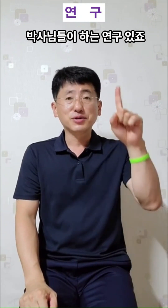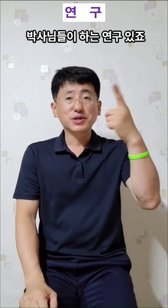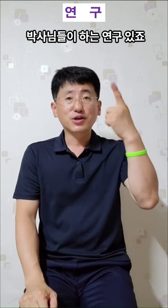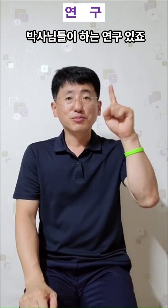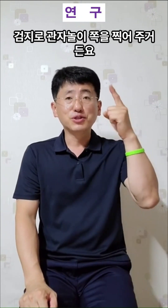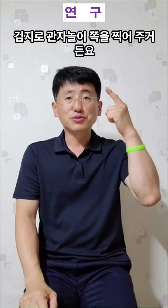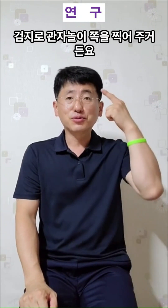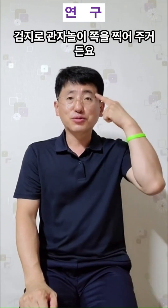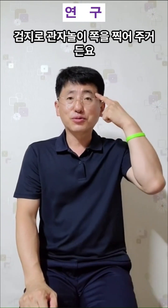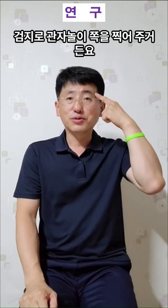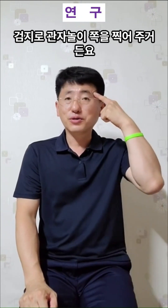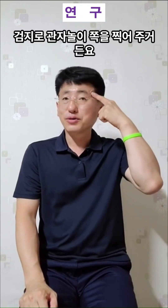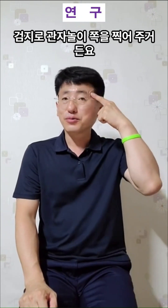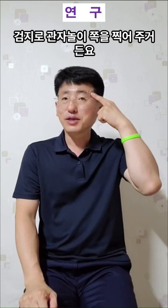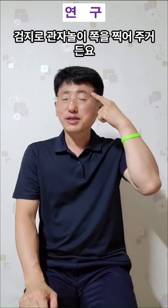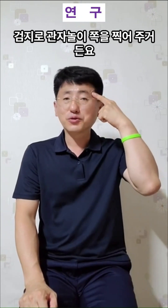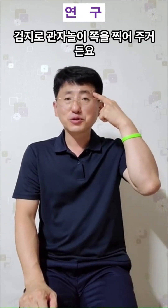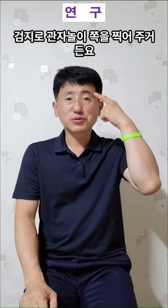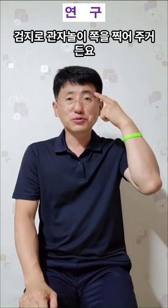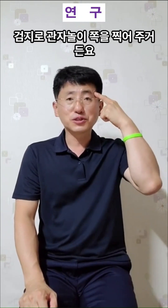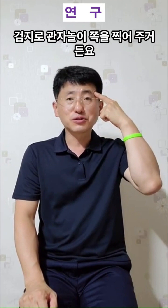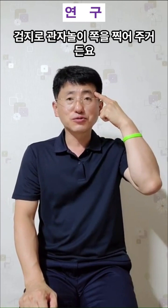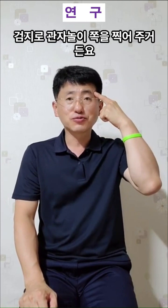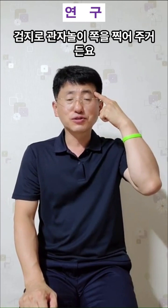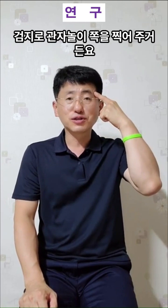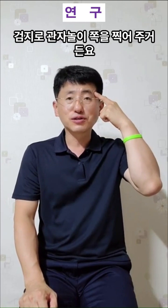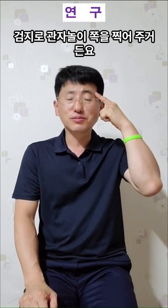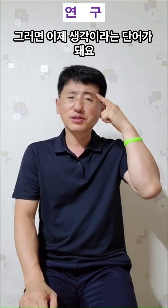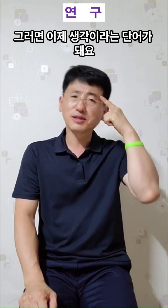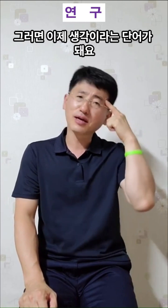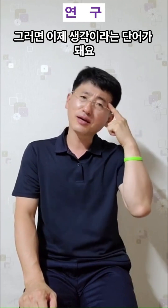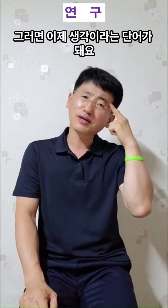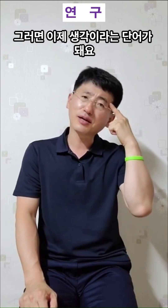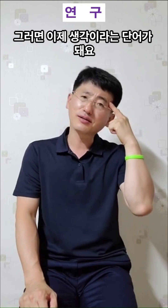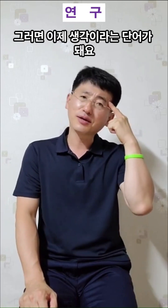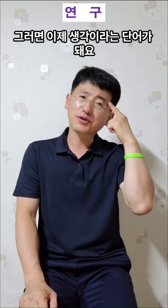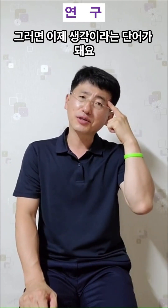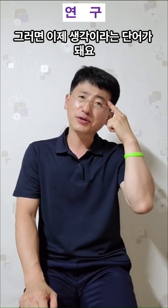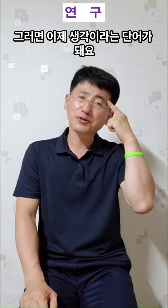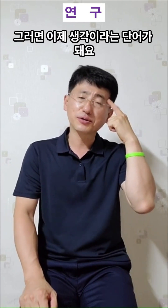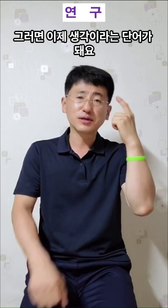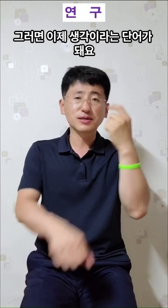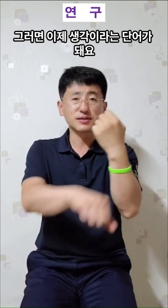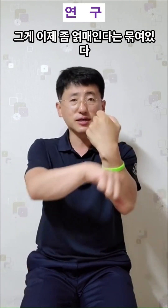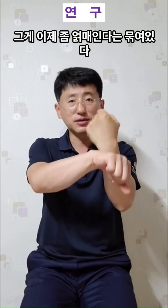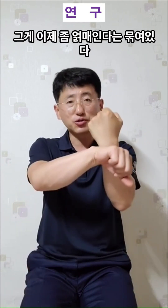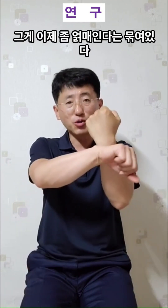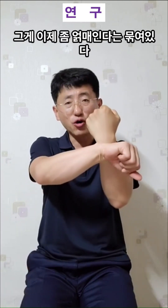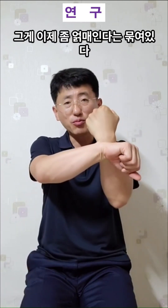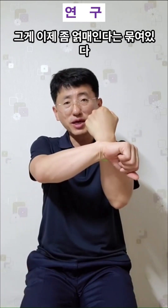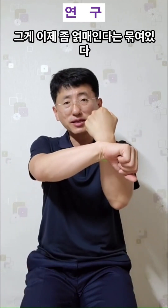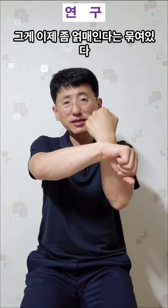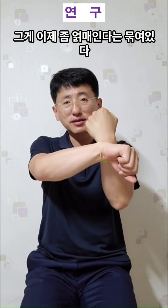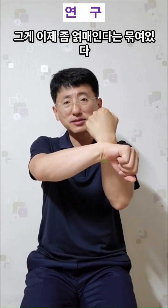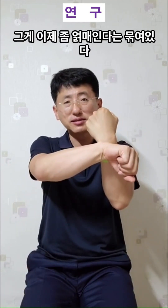이 검지로 요 관자놀이 쪽을 찍어주거든요. 그러면 이제 생각이라는 단어가 돼요. 그게 이제 좀